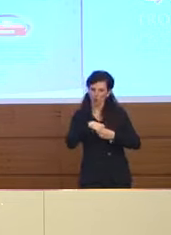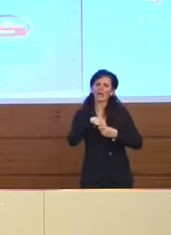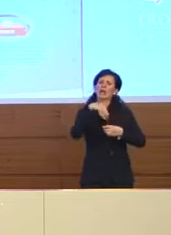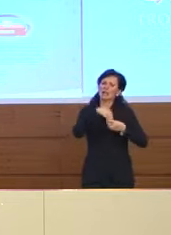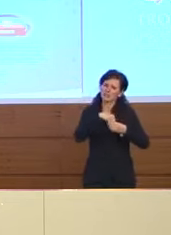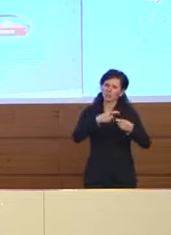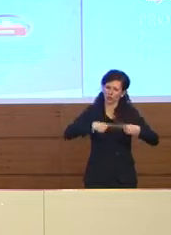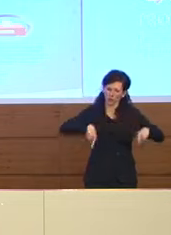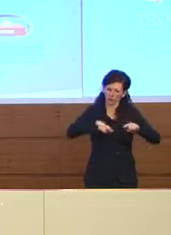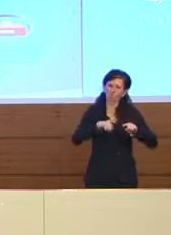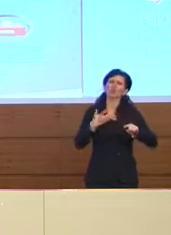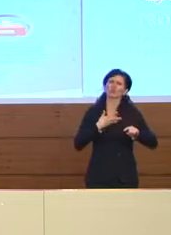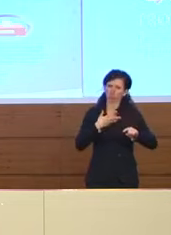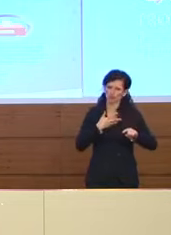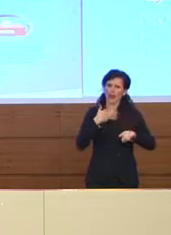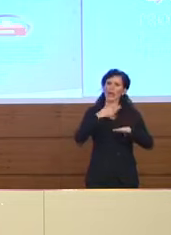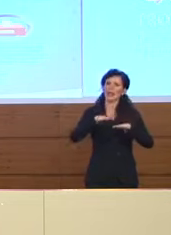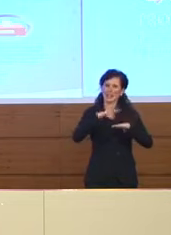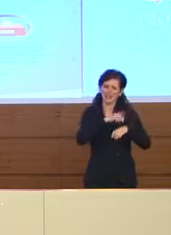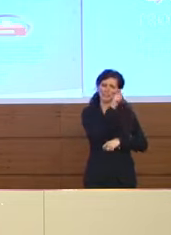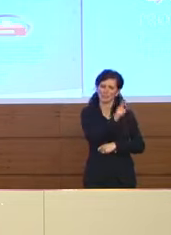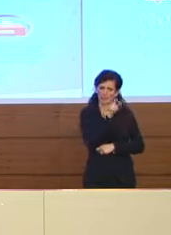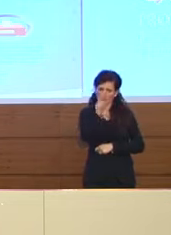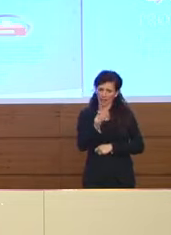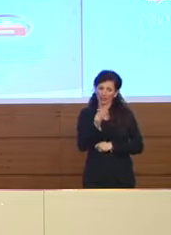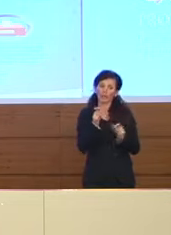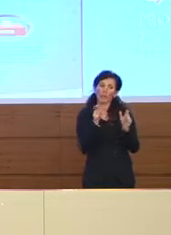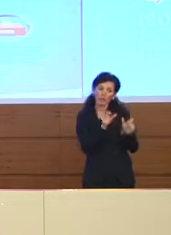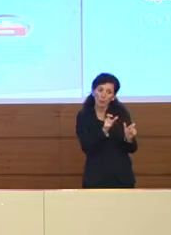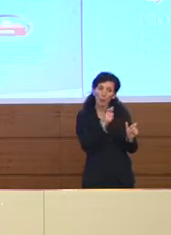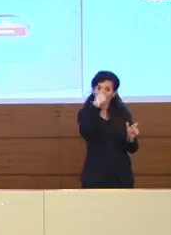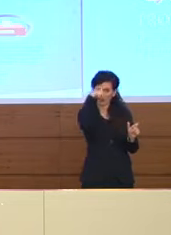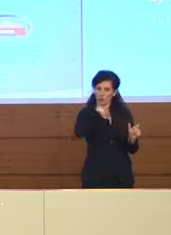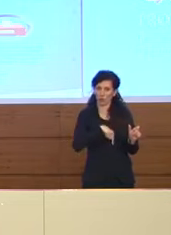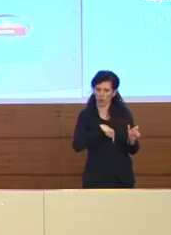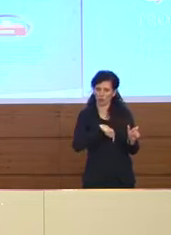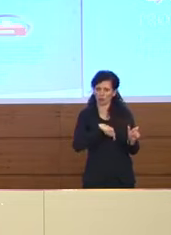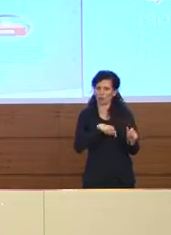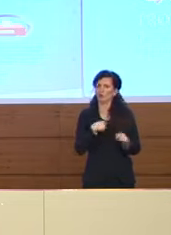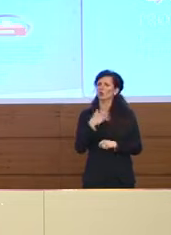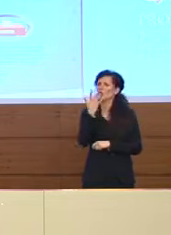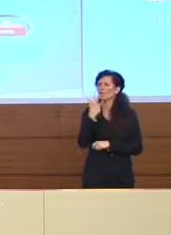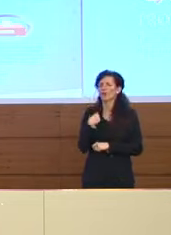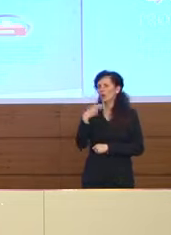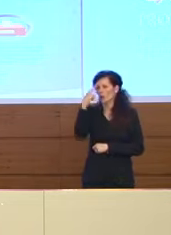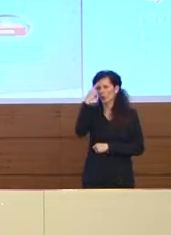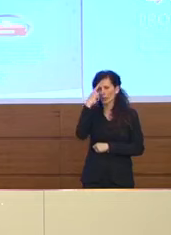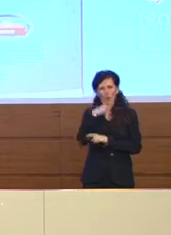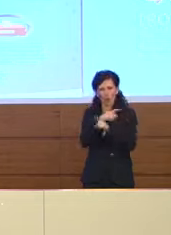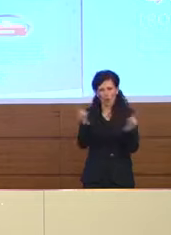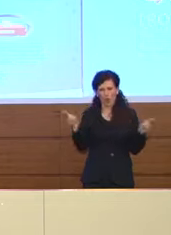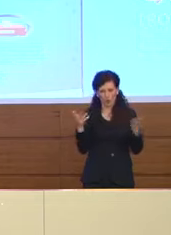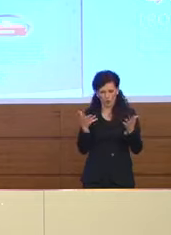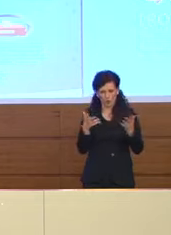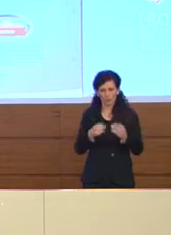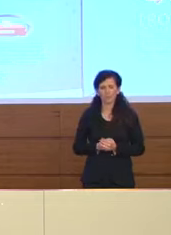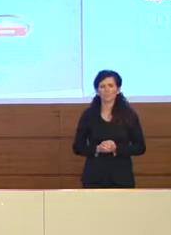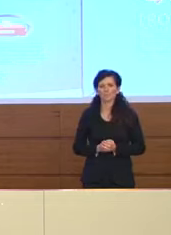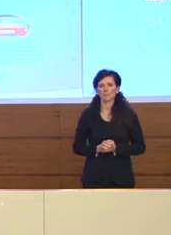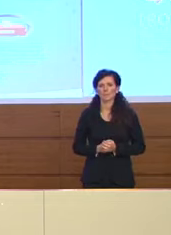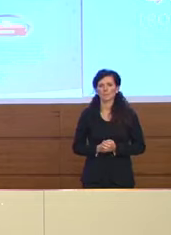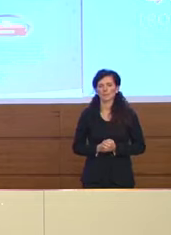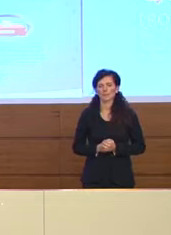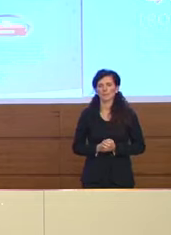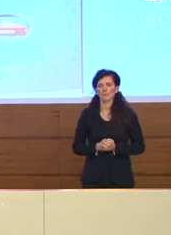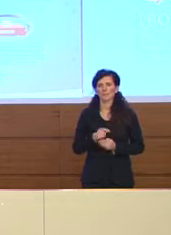per la componente psicologica io voglio ricordare una cosa molto importante il tema del